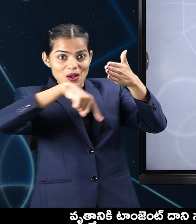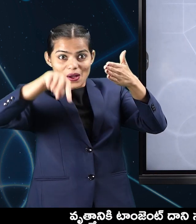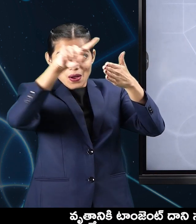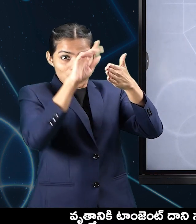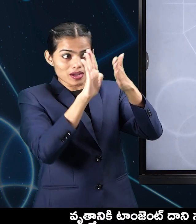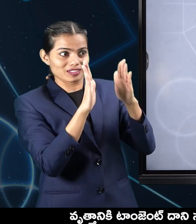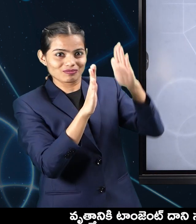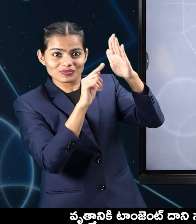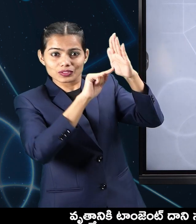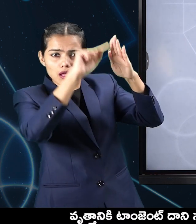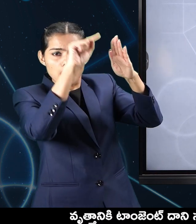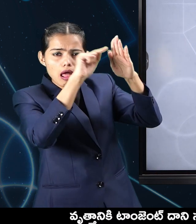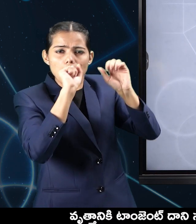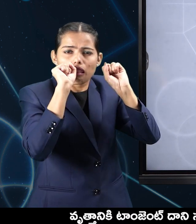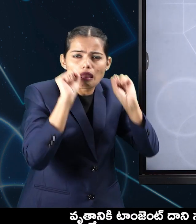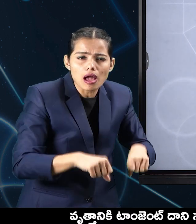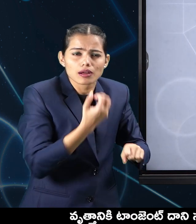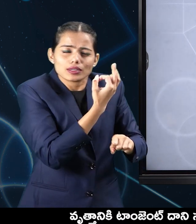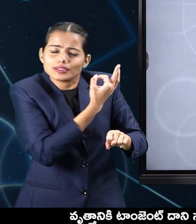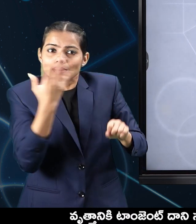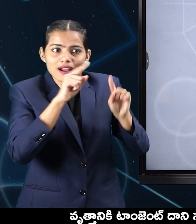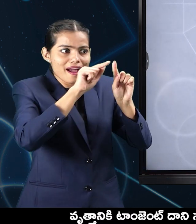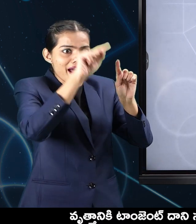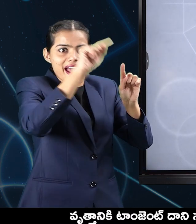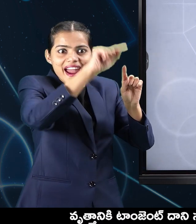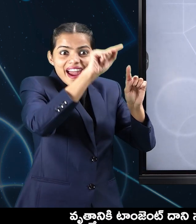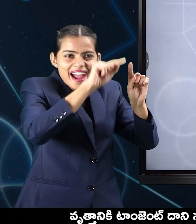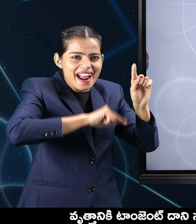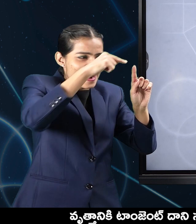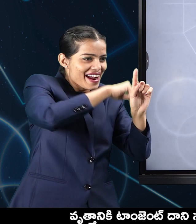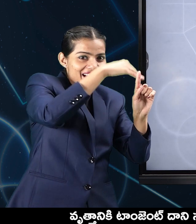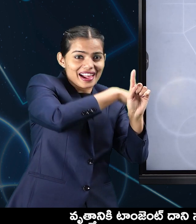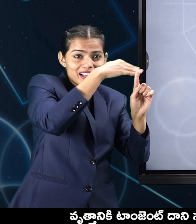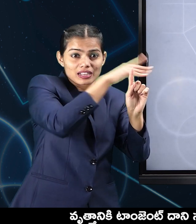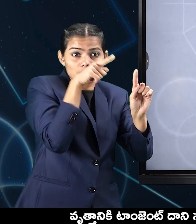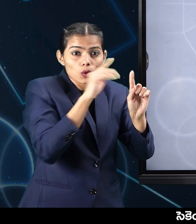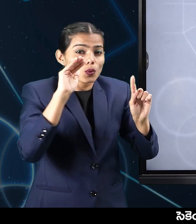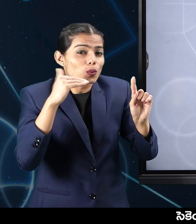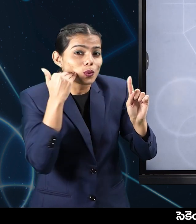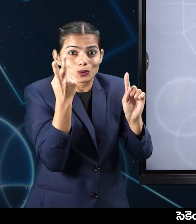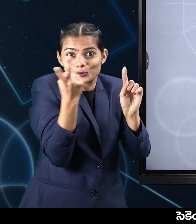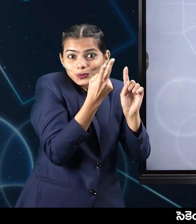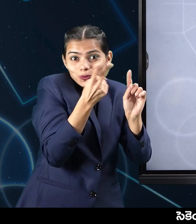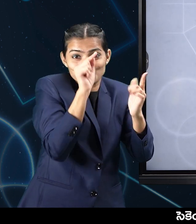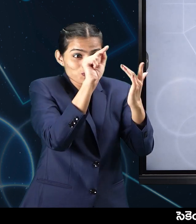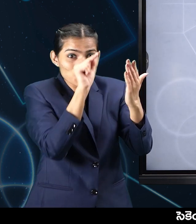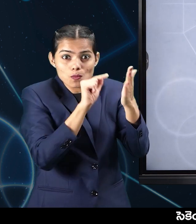వృత్తానికి టాంజెంట్ దాని సంబంధిత తీగ యొక్క 2 ముగింపు బిందువులు కలిపినప్పుడు సెకండ్ యొక్క ప్రత్యేక